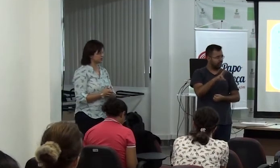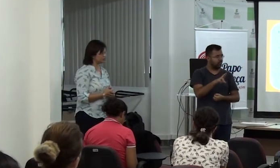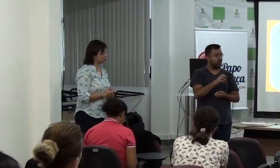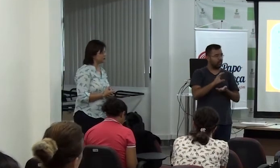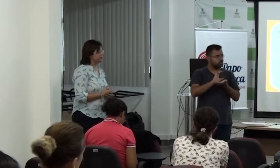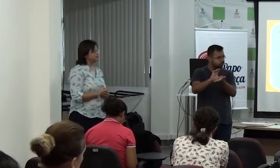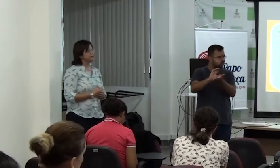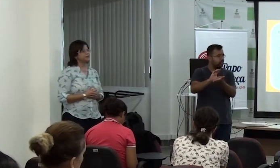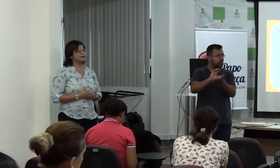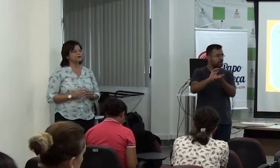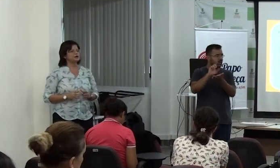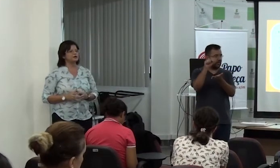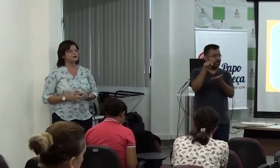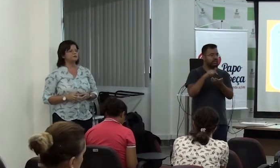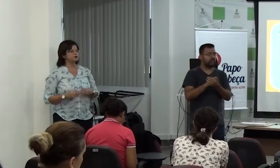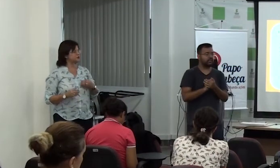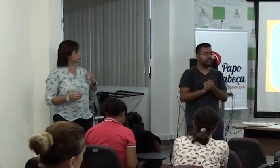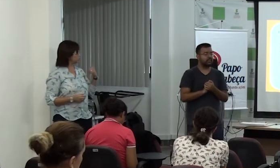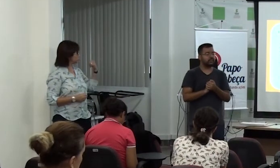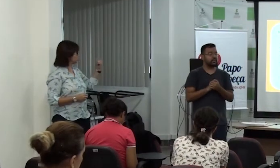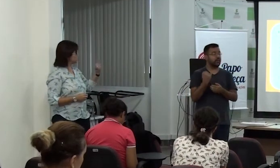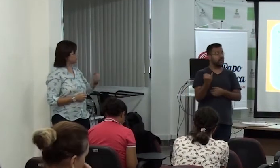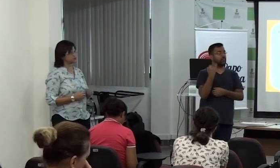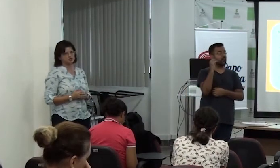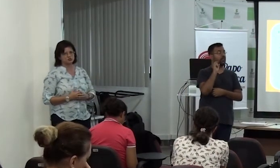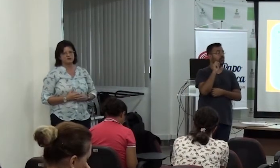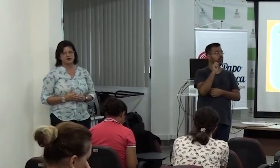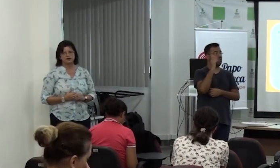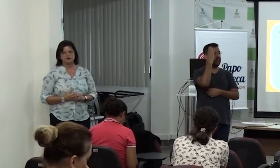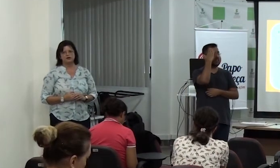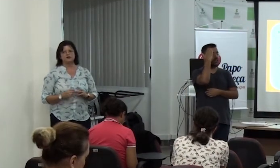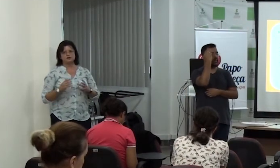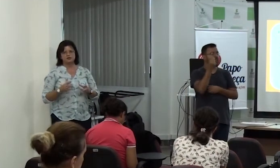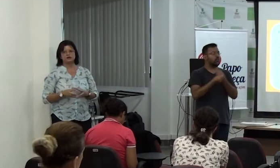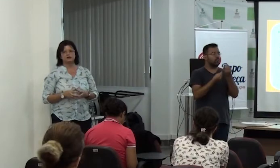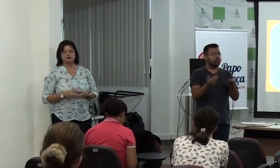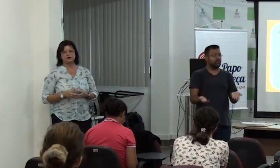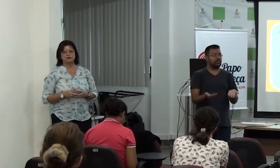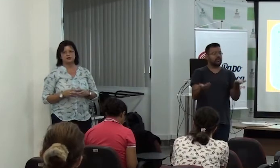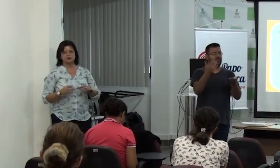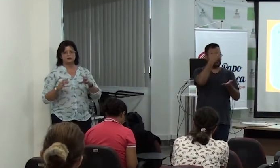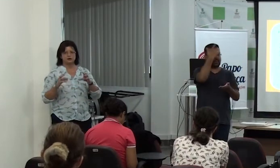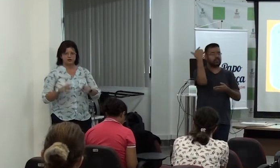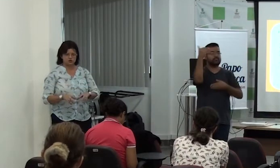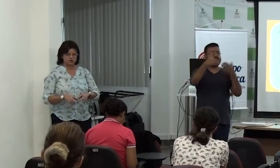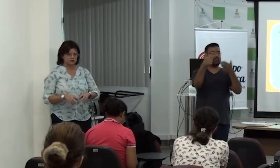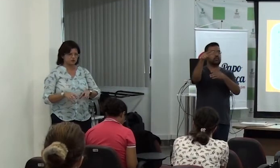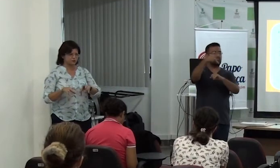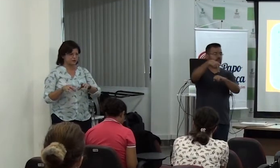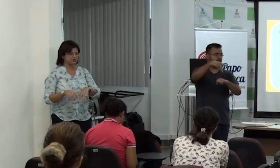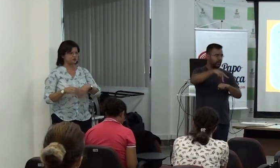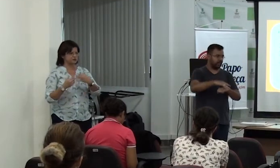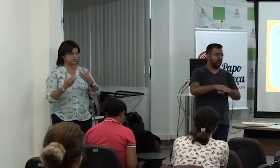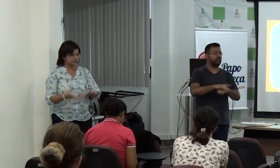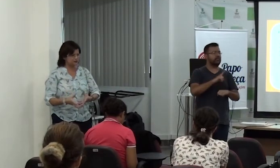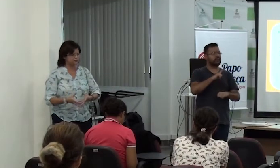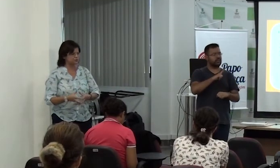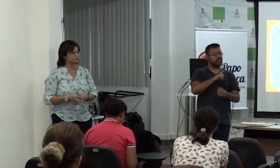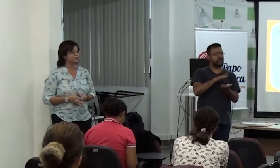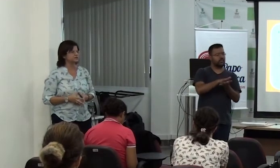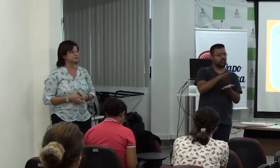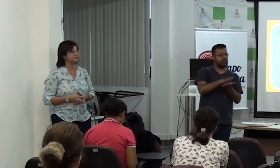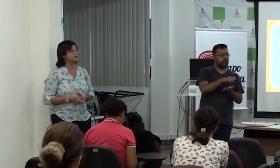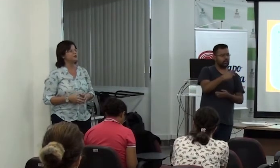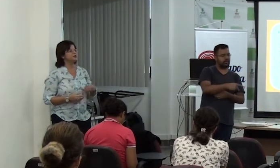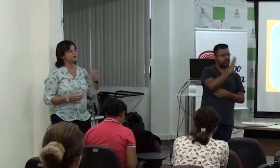desses docentes, e é importante como a gente pode incentivar isso aí, né? As nossas publicações aqui